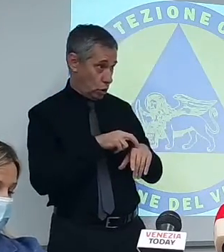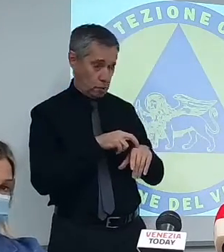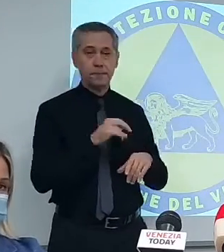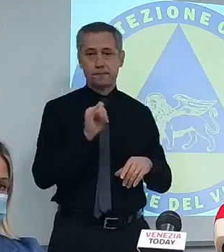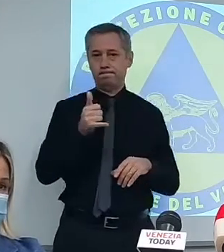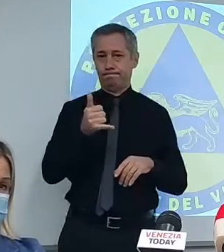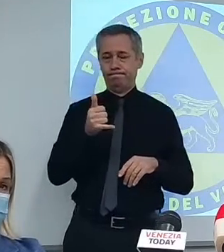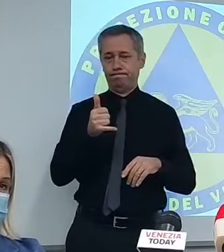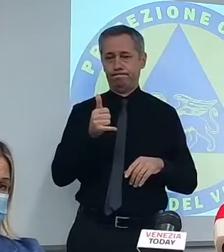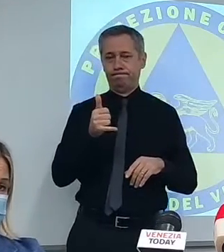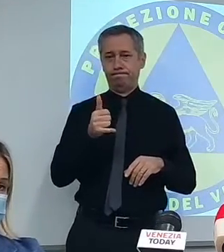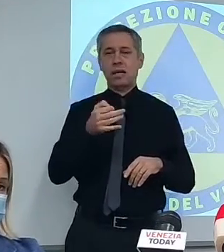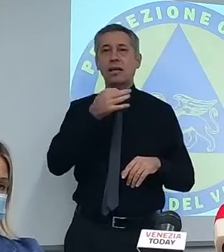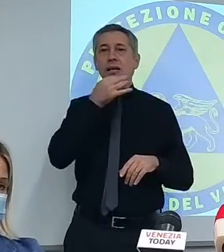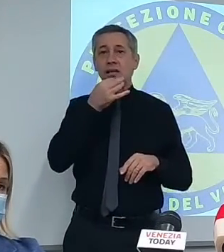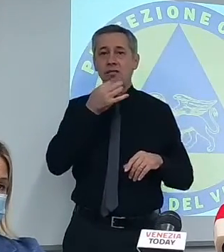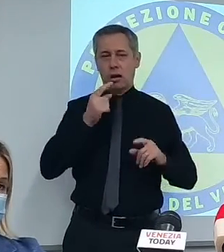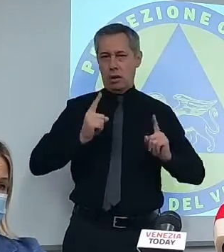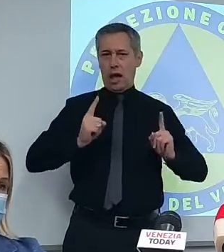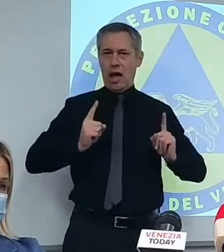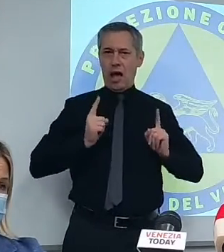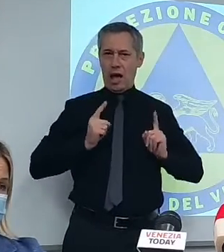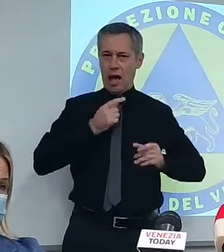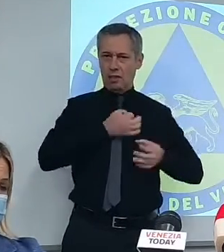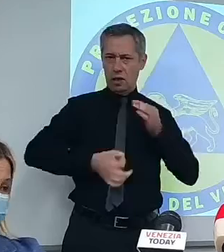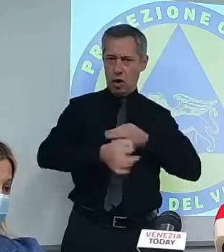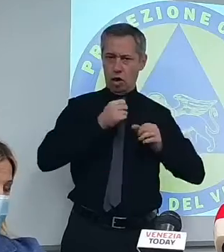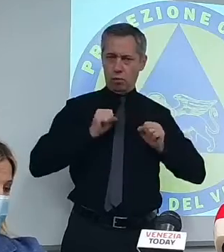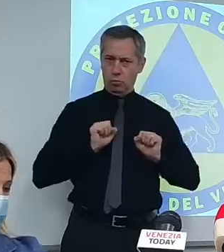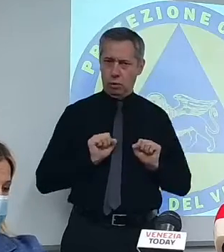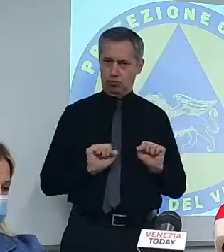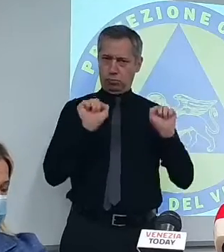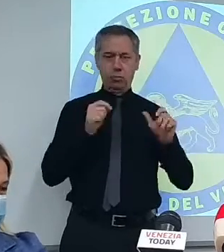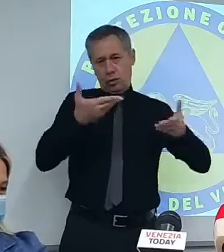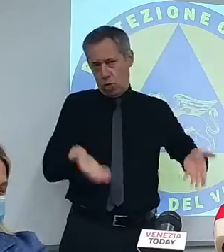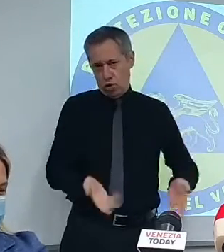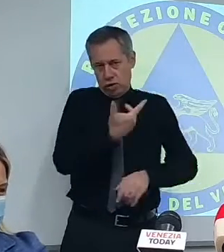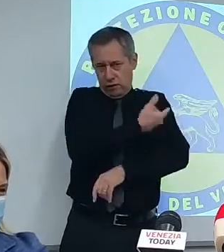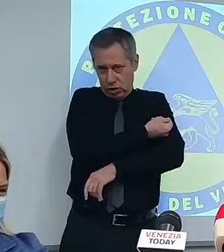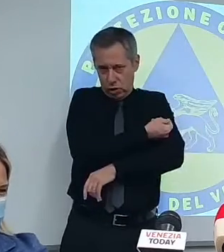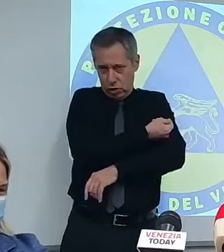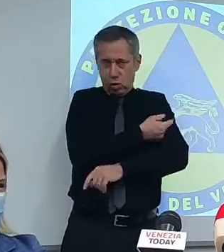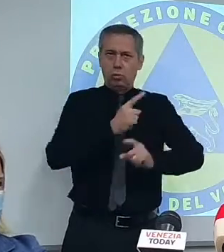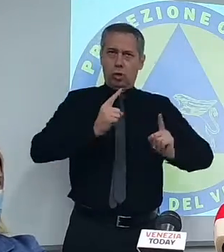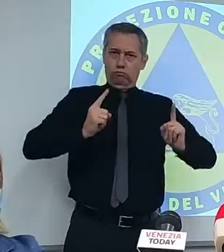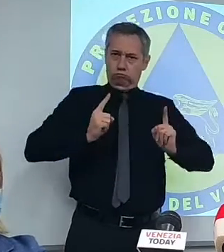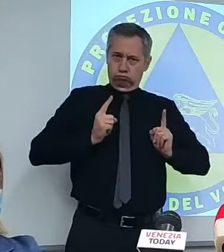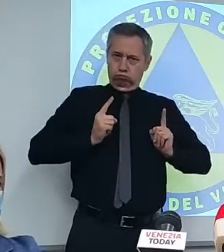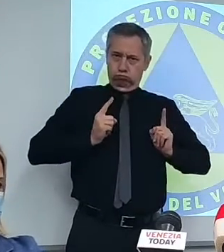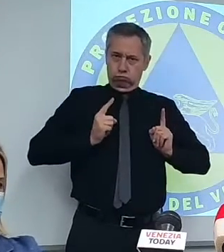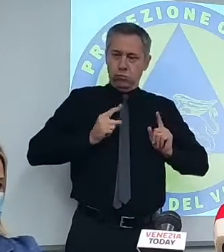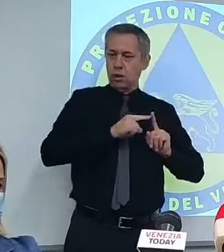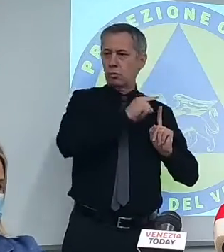da già per scontato che gli anticorpi del vaccino che ti fai oggi ti copre fino a giugno